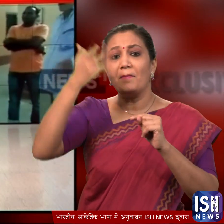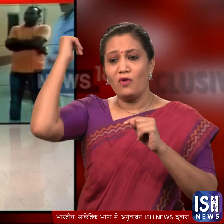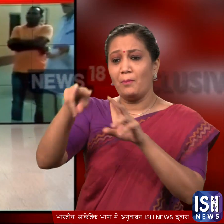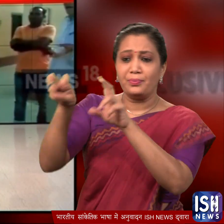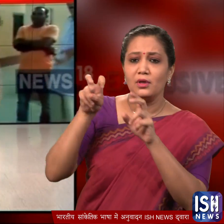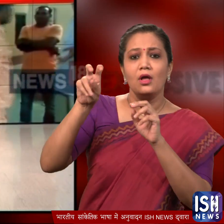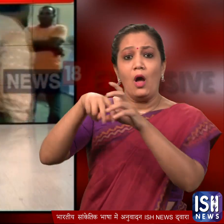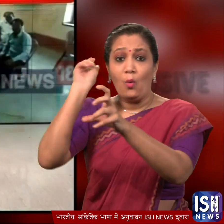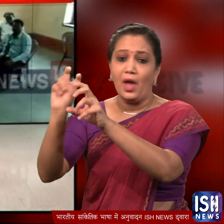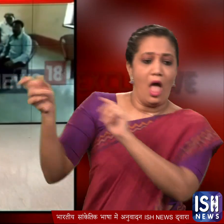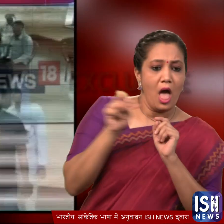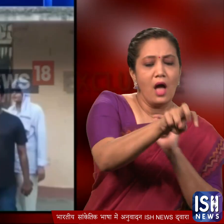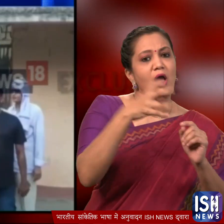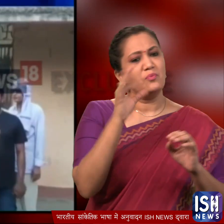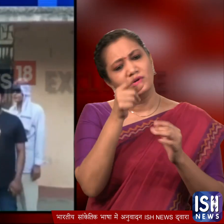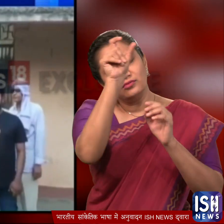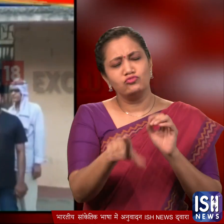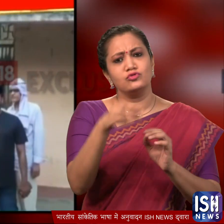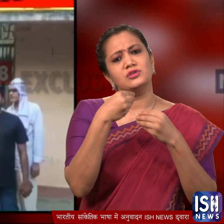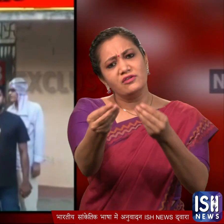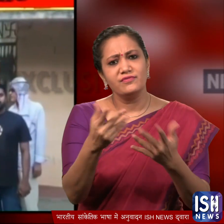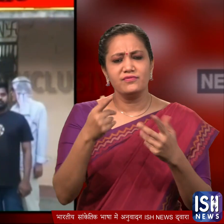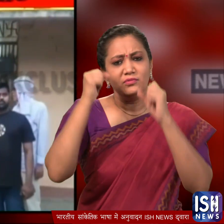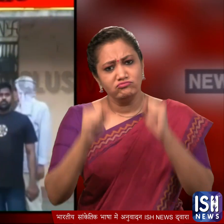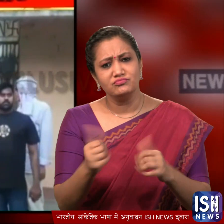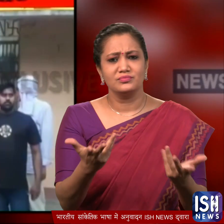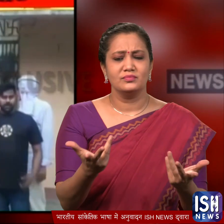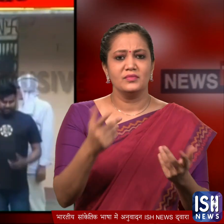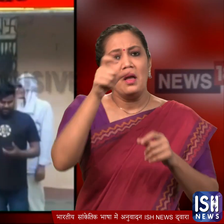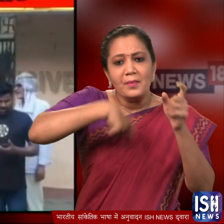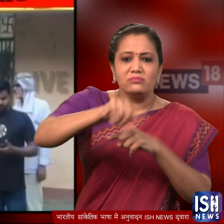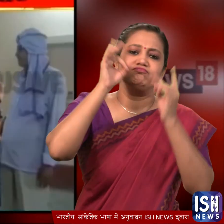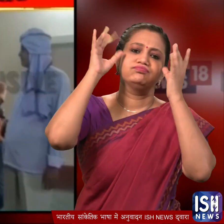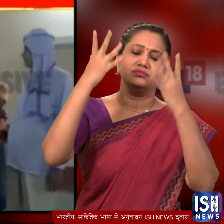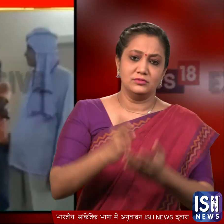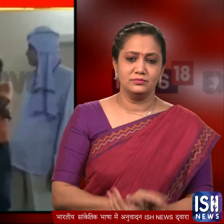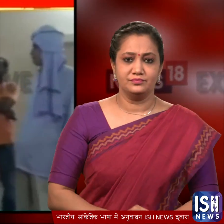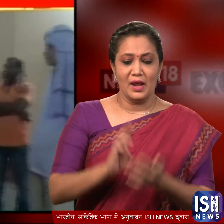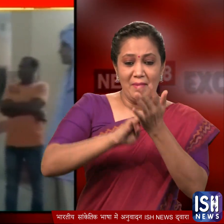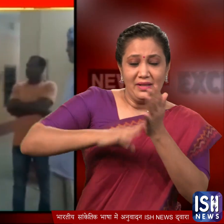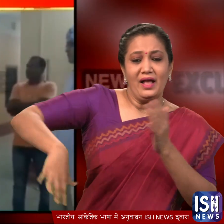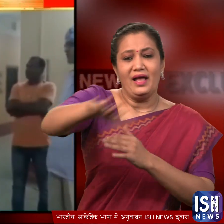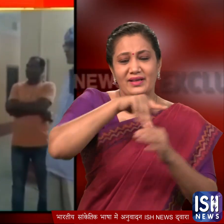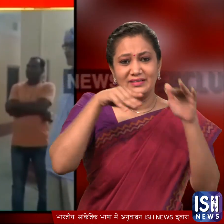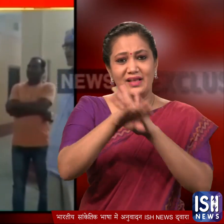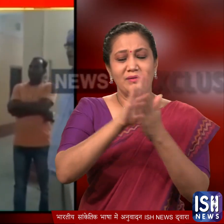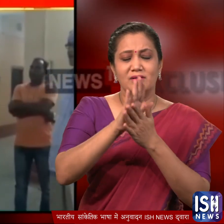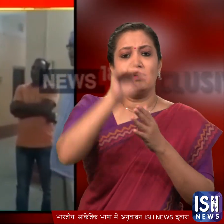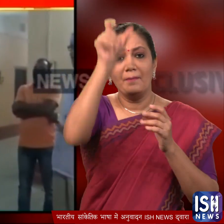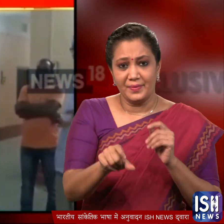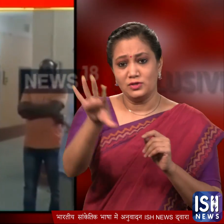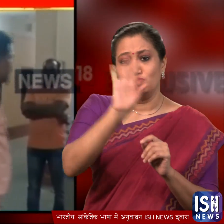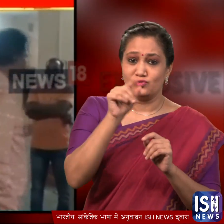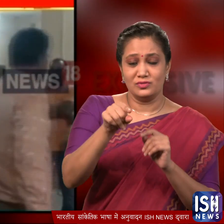पार्टी से आए लोगों को तवज्जो दी गई और इसी बात पर उनका गुस्सा भड़क उठा। मालदा के हरीशचंद्रपुर से मतियूर रहमान